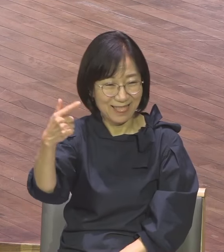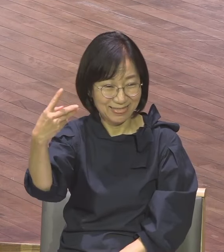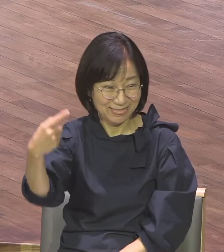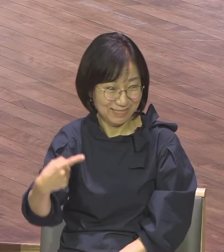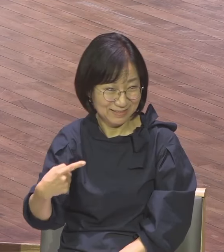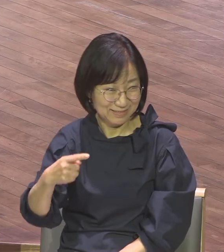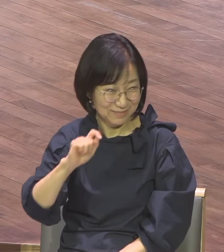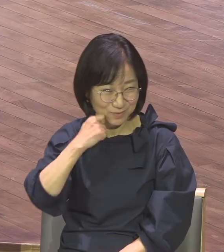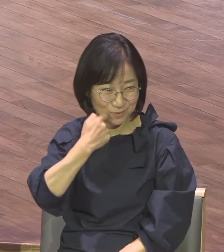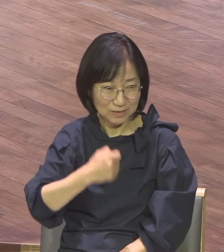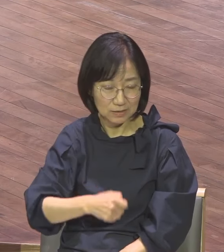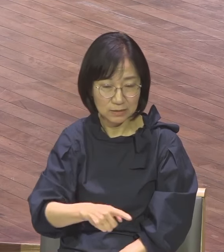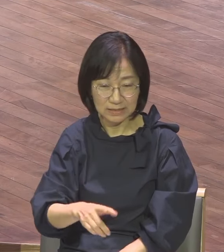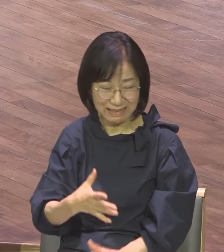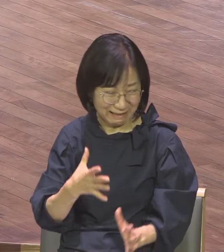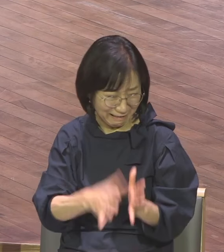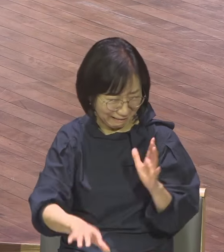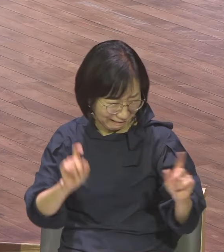놔둬.